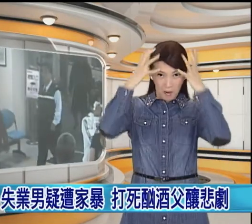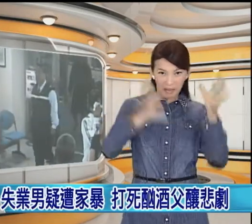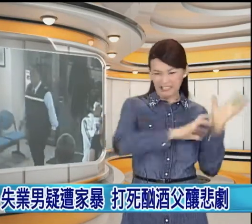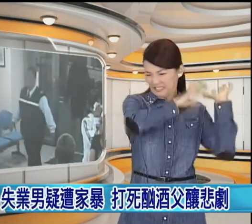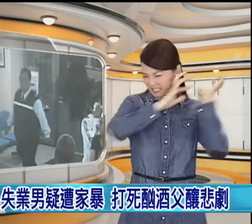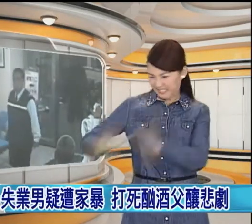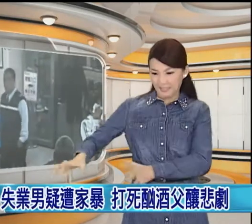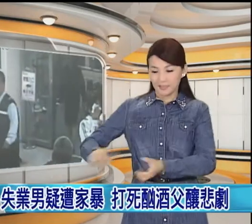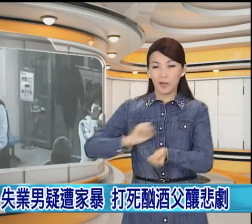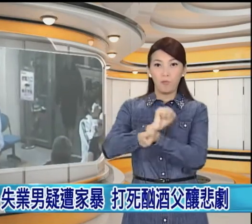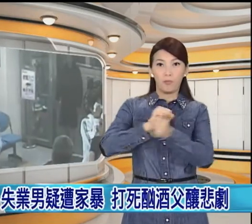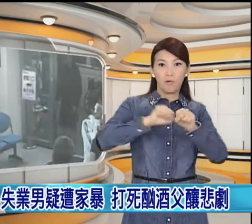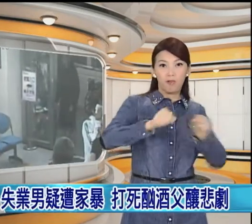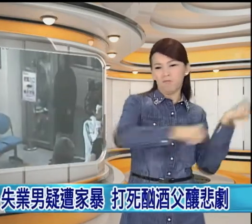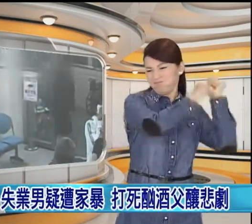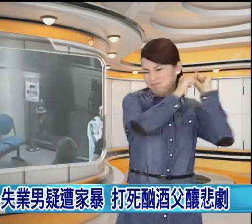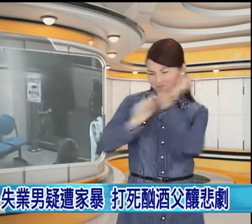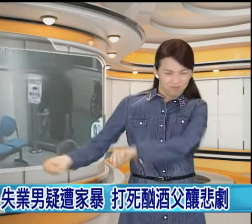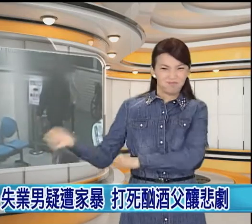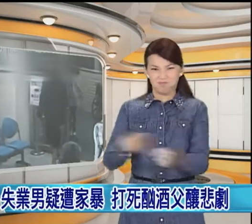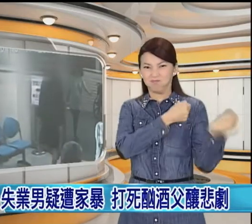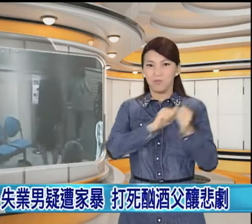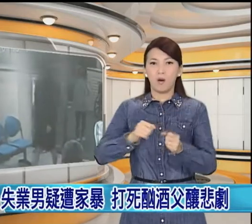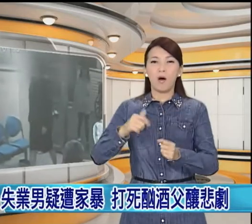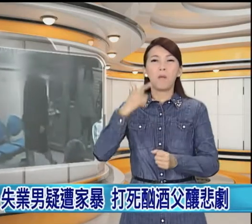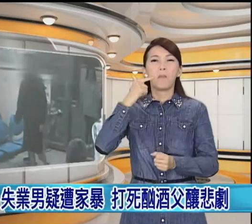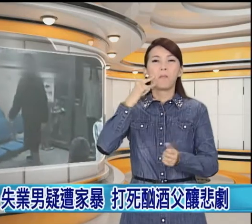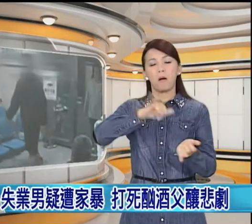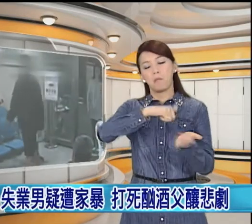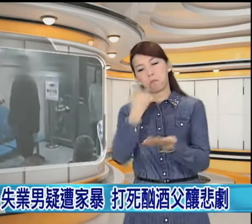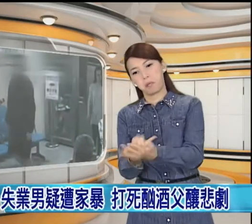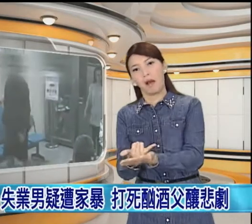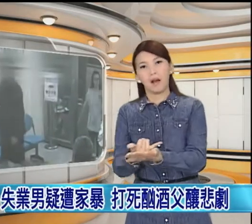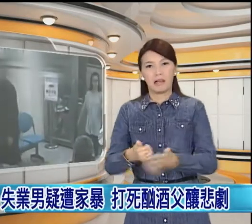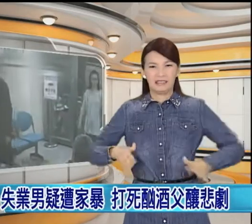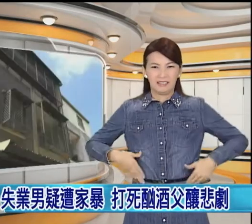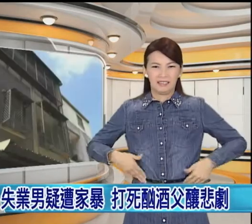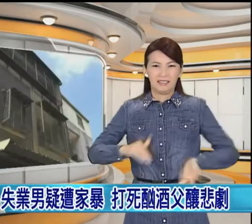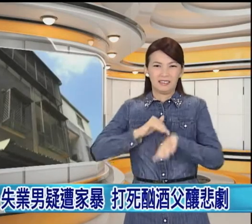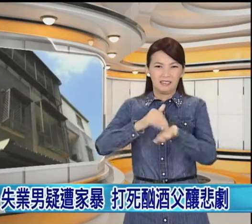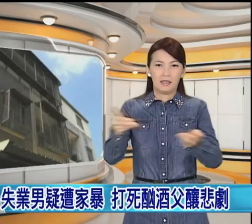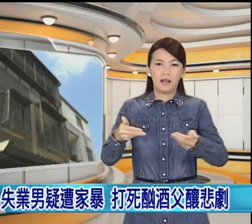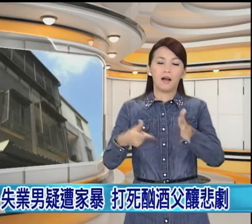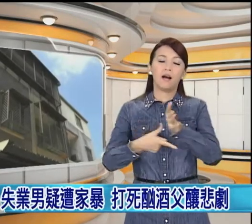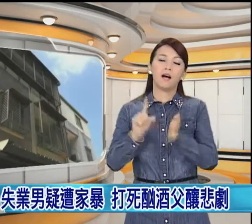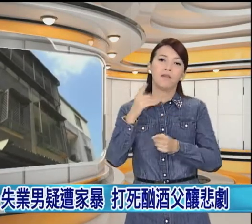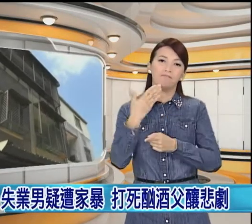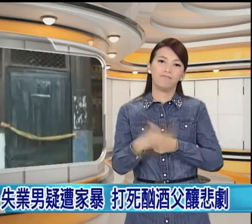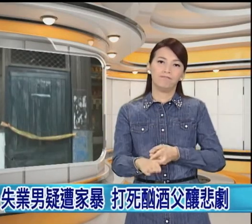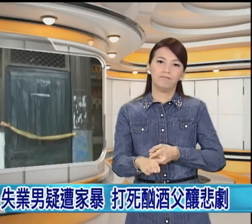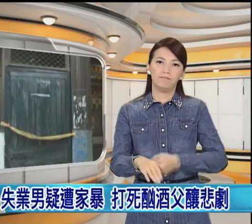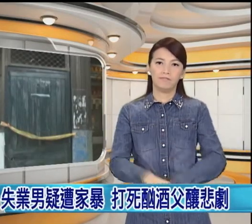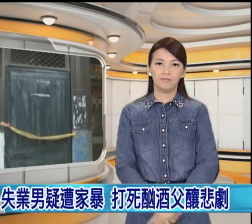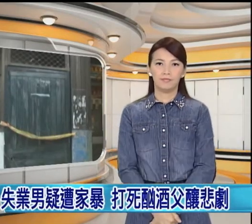棍反击，结果将父亲打倒在地，最后是送医不治。